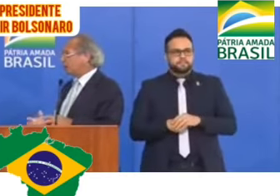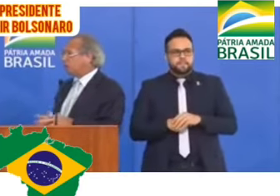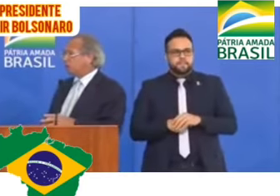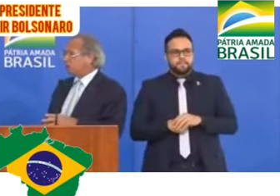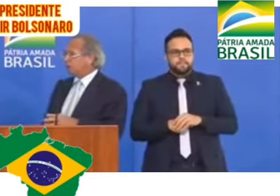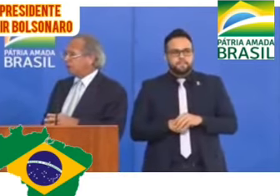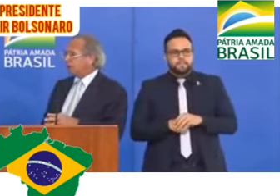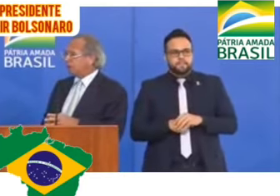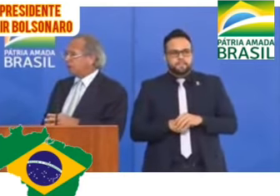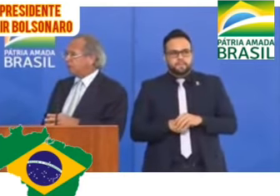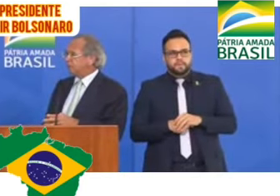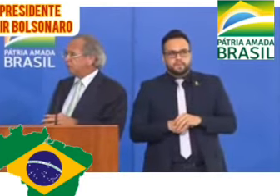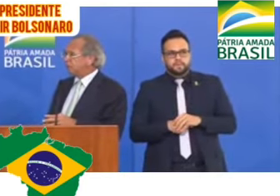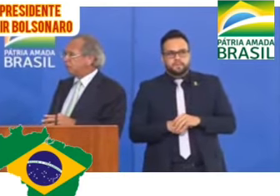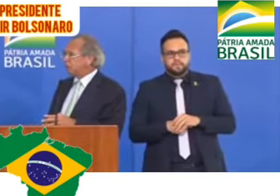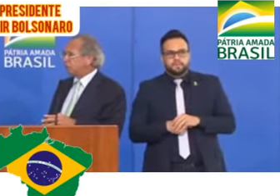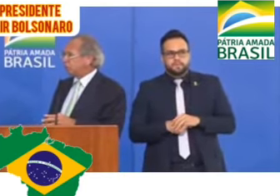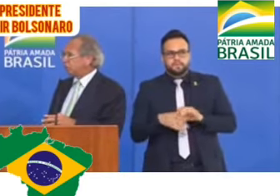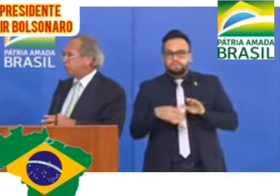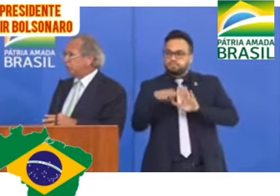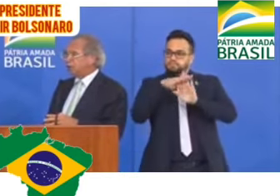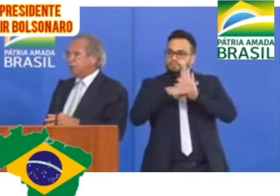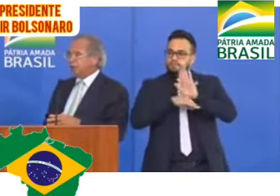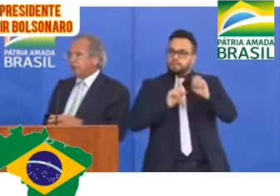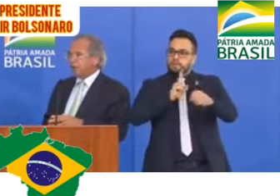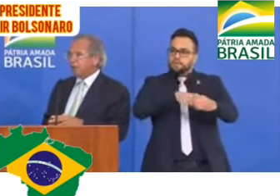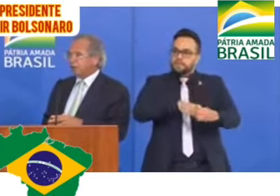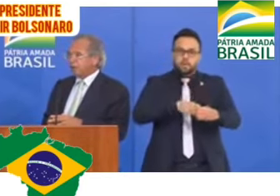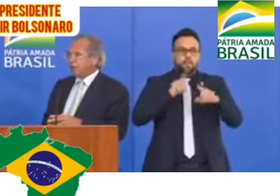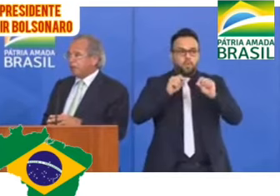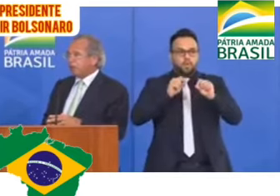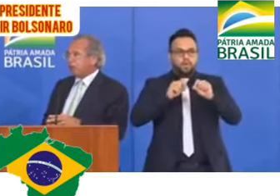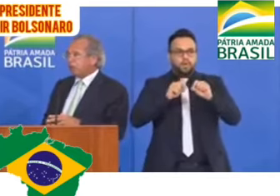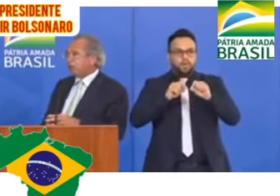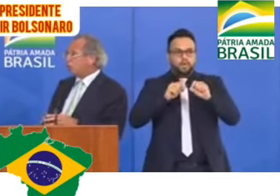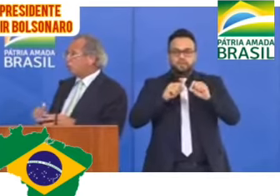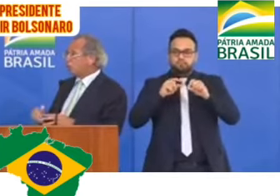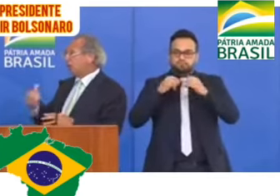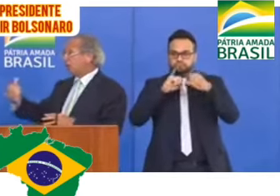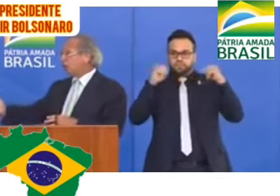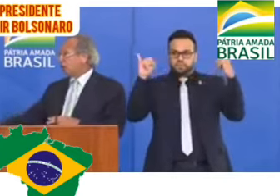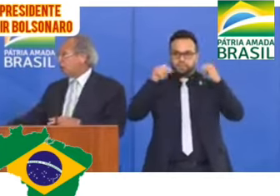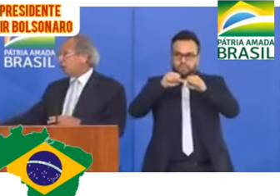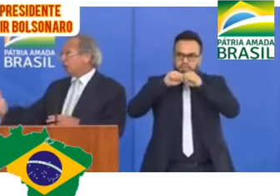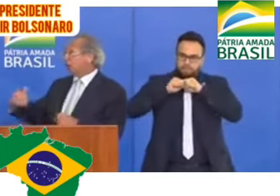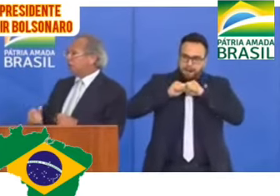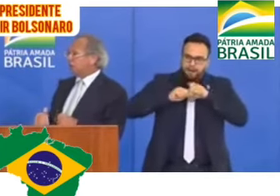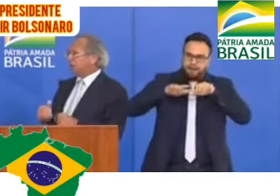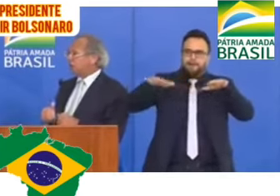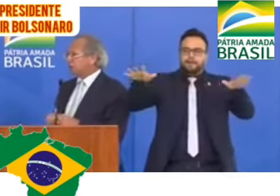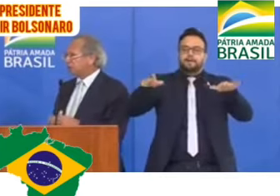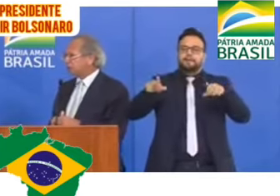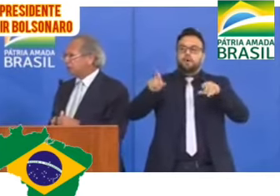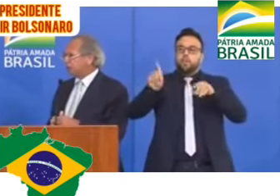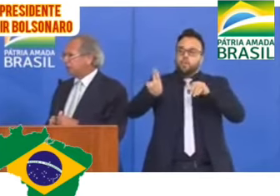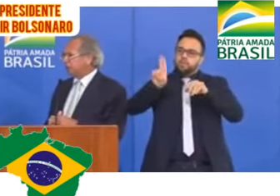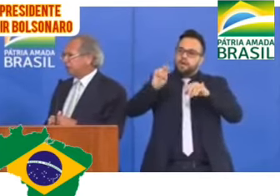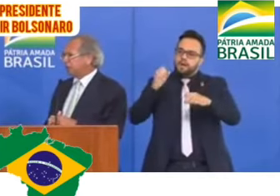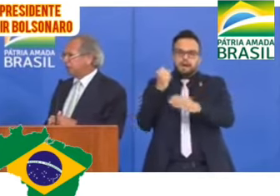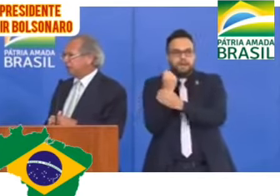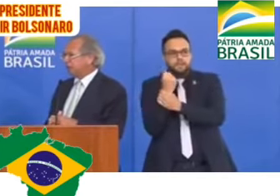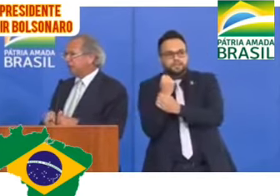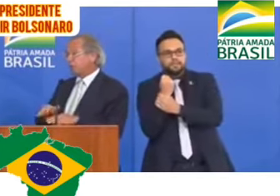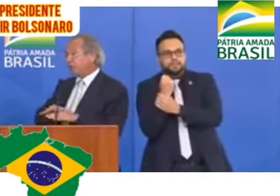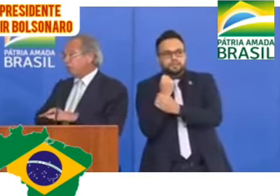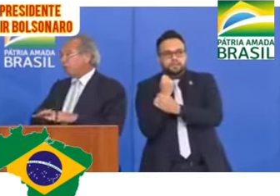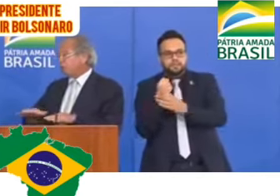exemplo, com a indústria de distribuição de energia e usando como garantias os recebíveis dessas próprias